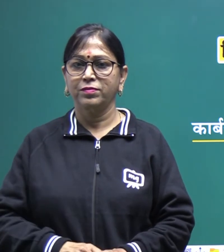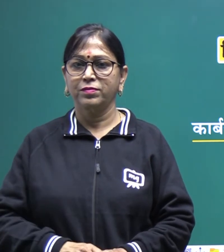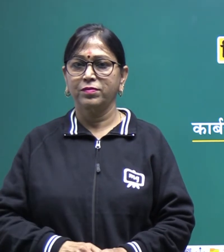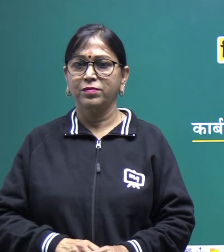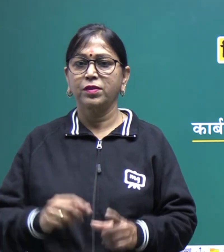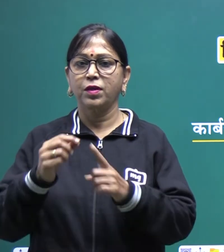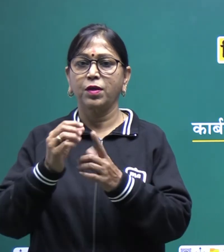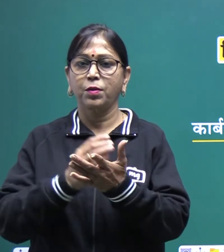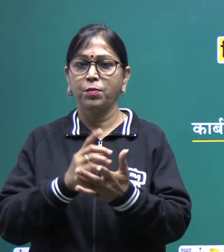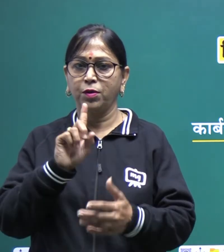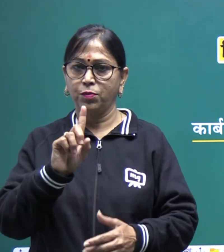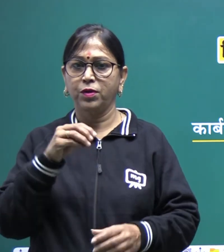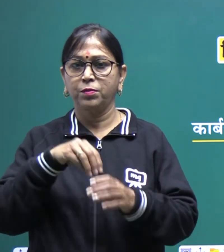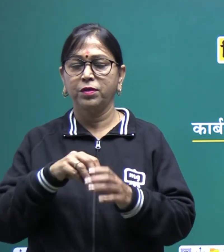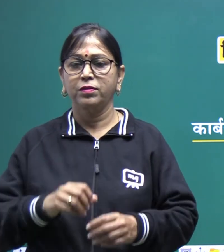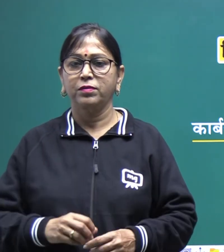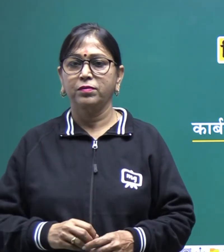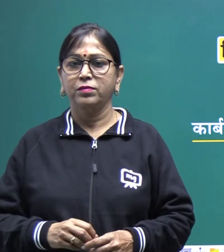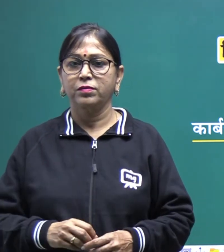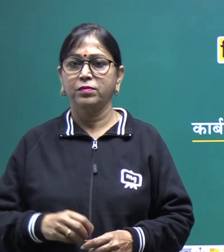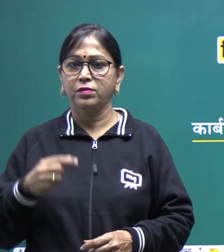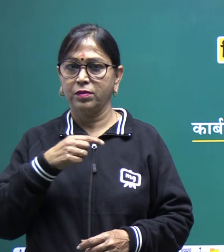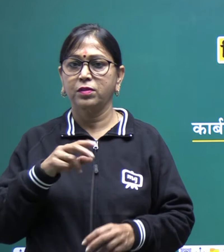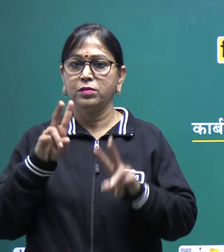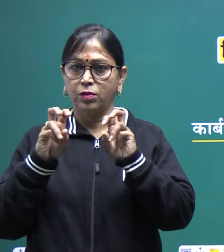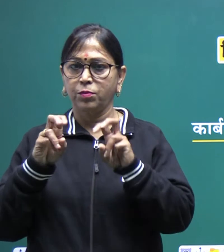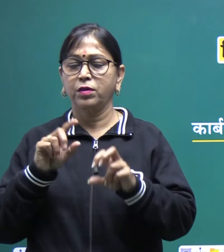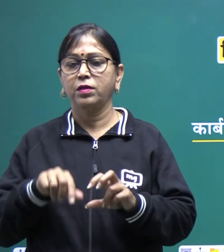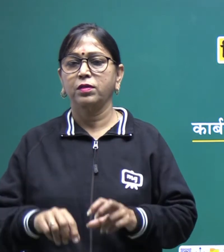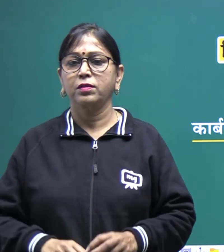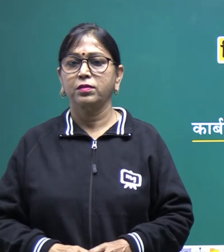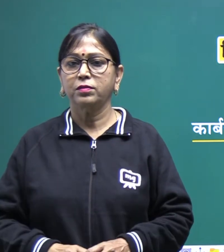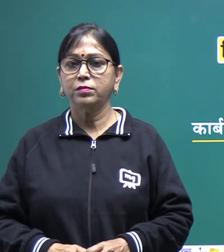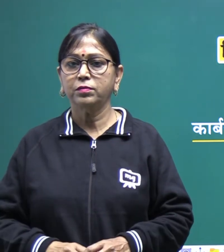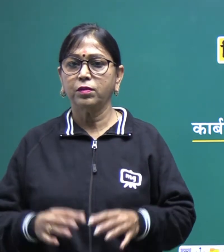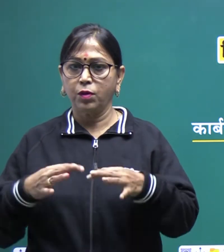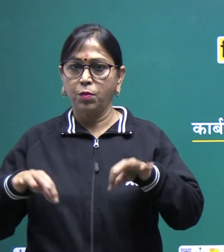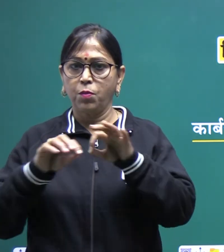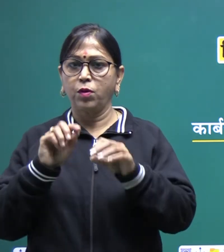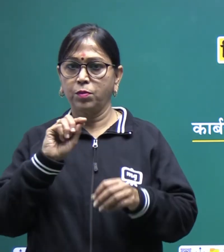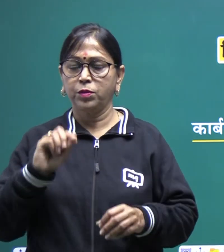भाग 1 में इस अध्याय के मुख्य बिंदु